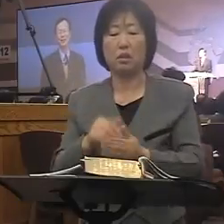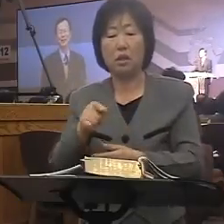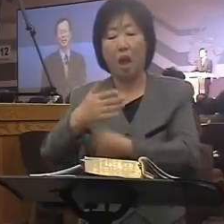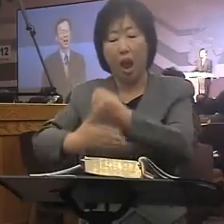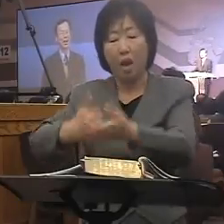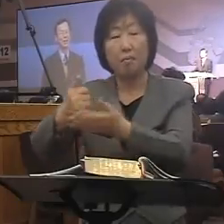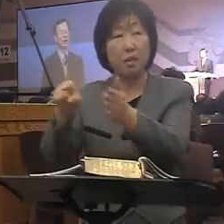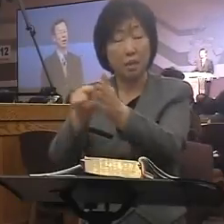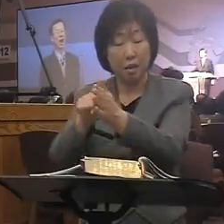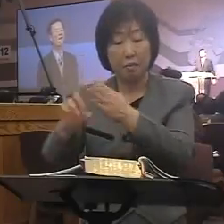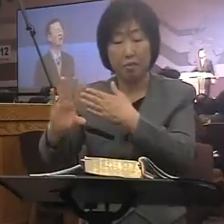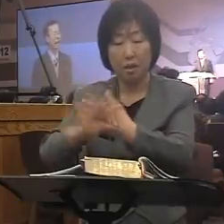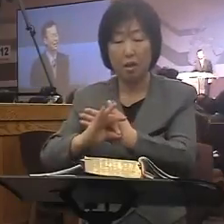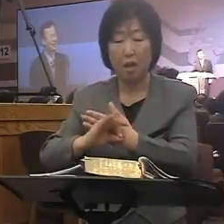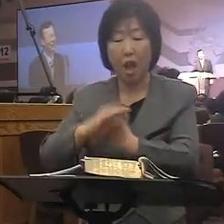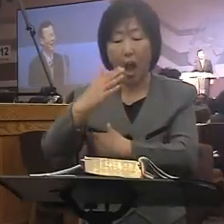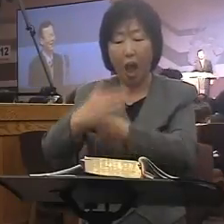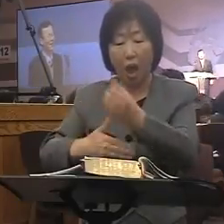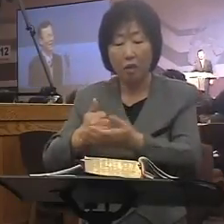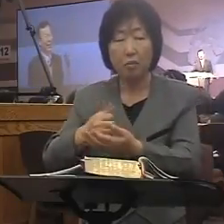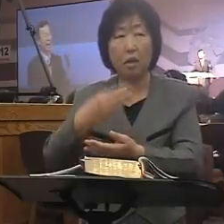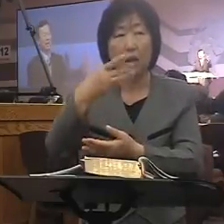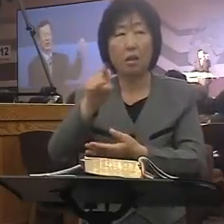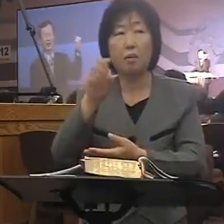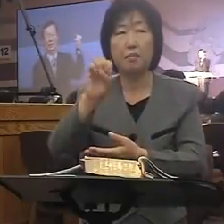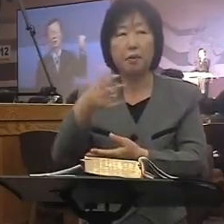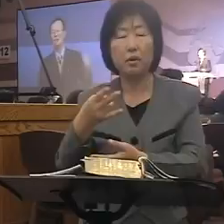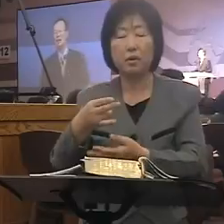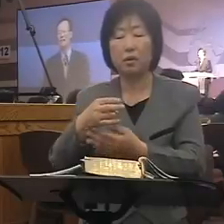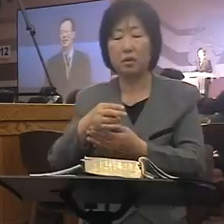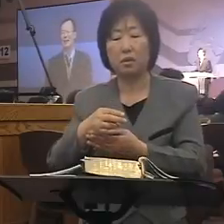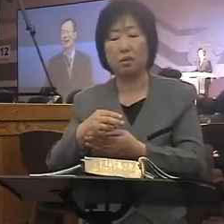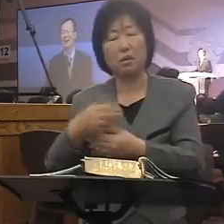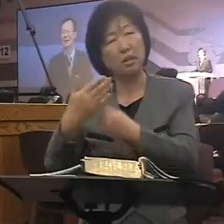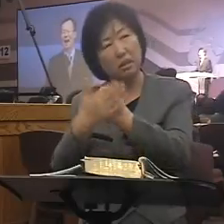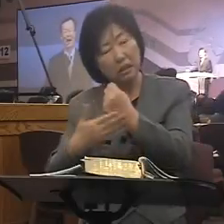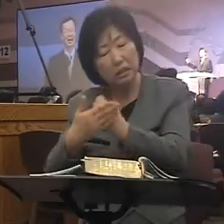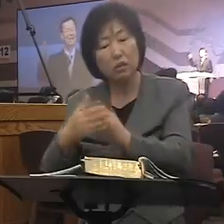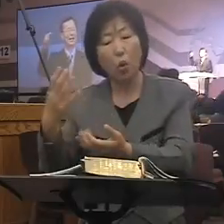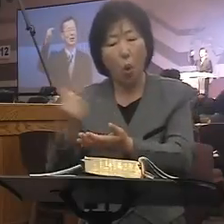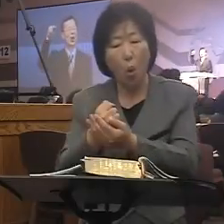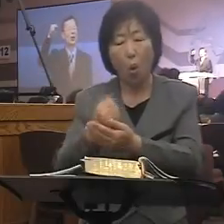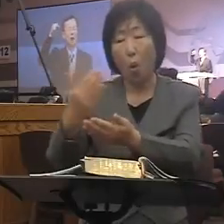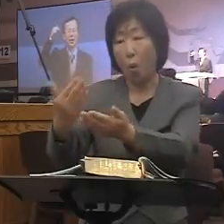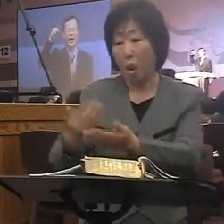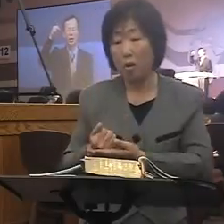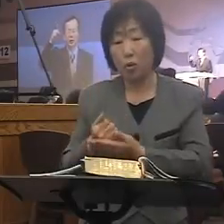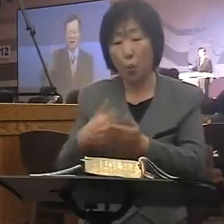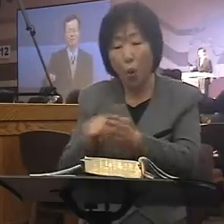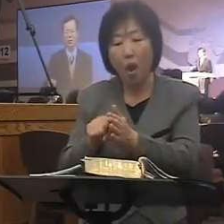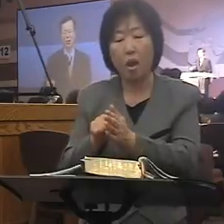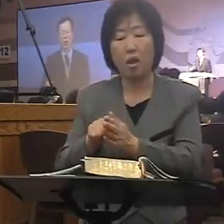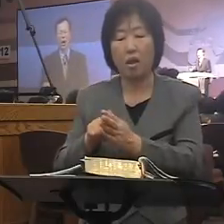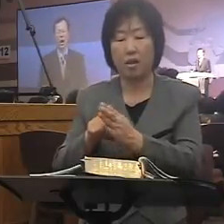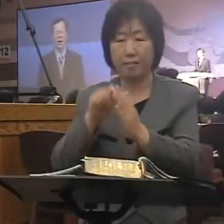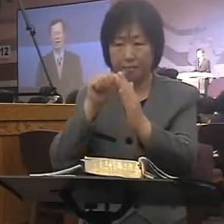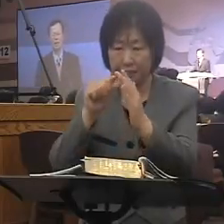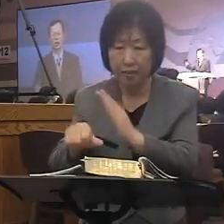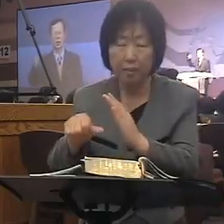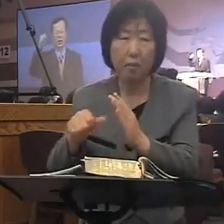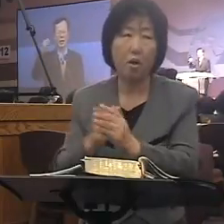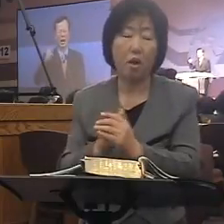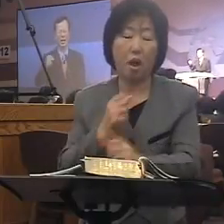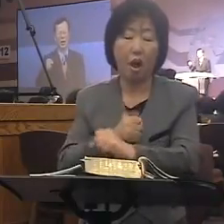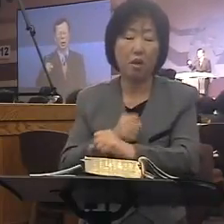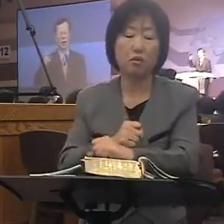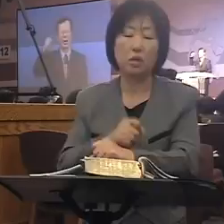믿는다면 그 하나님의 tough grace도 내가 받아들임으로 말미암아 하나님께서 여기에도 개입하시고